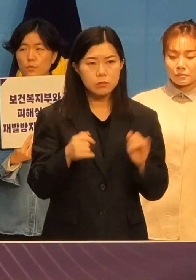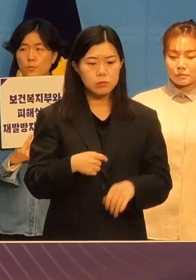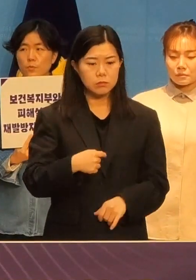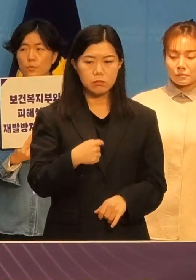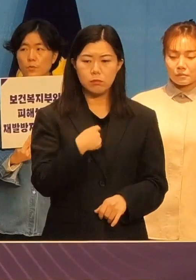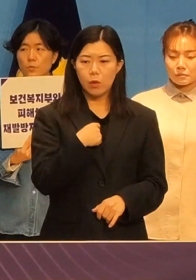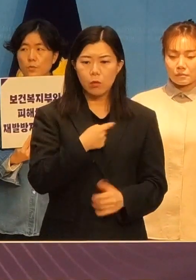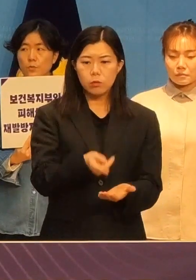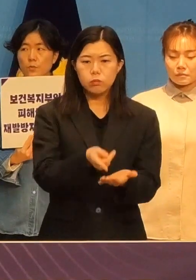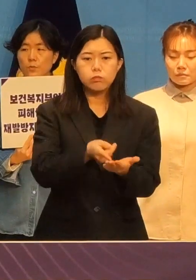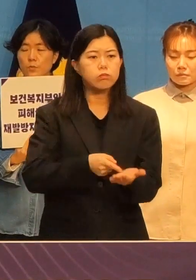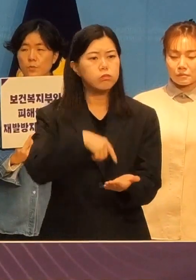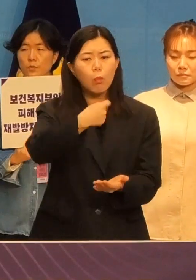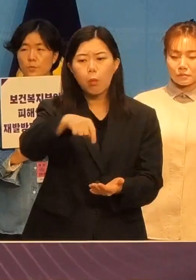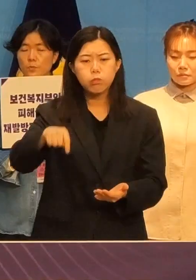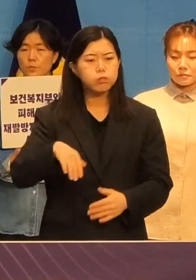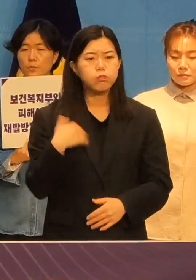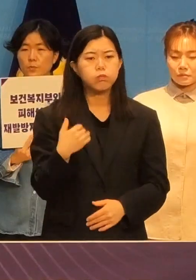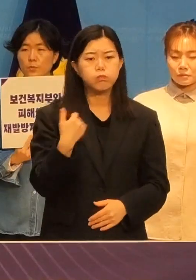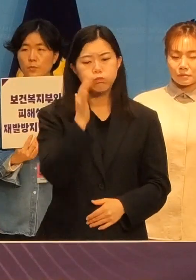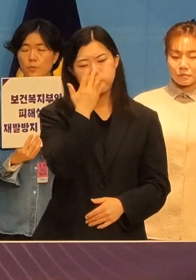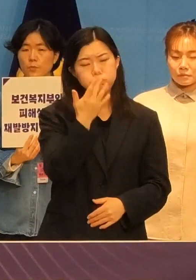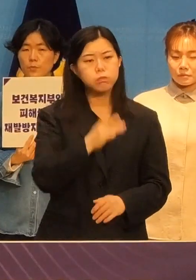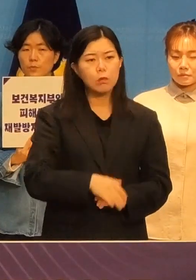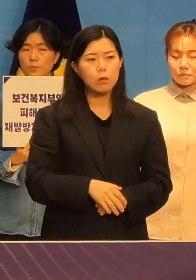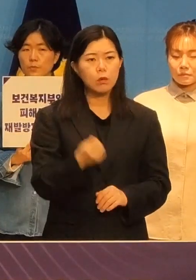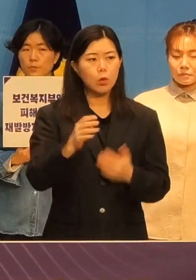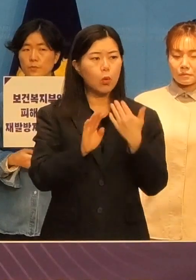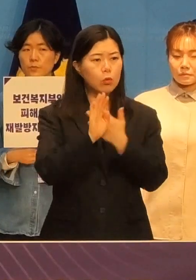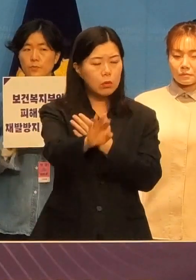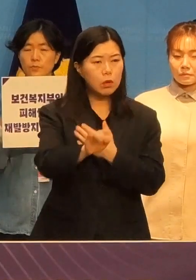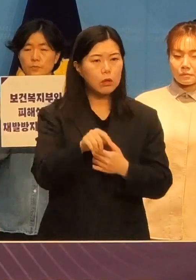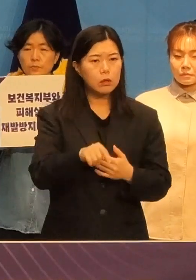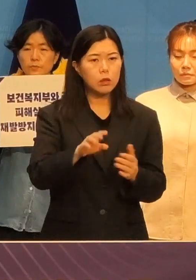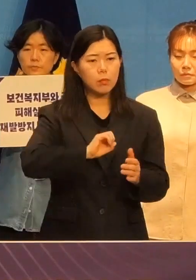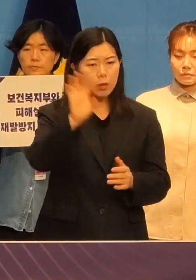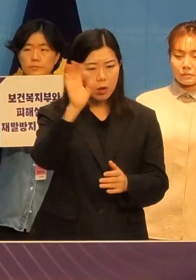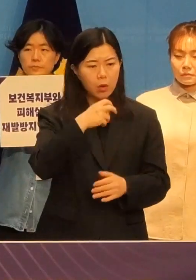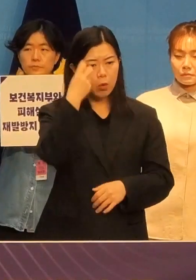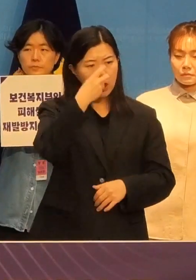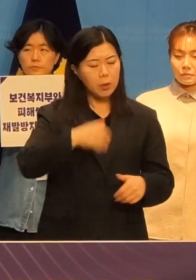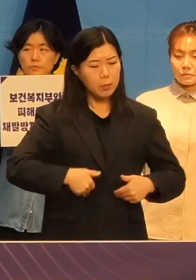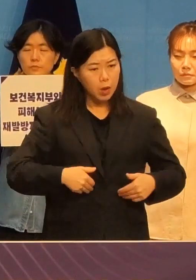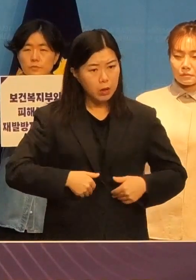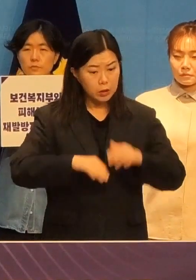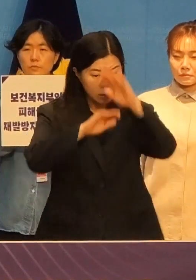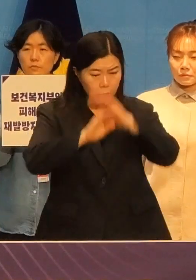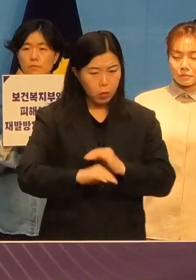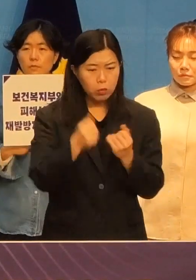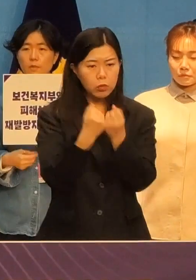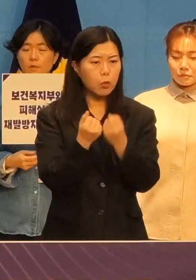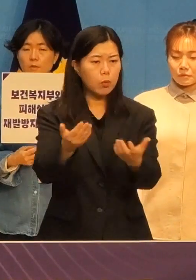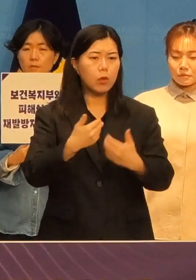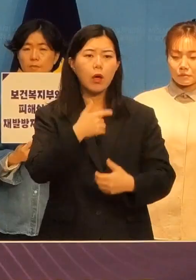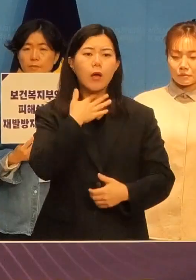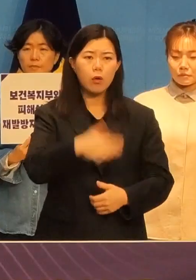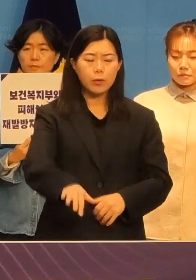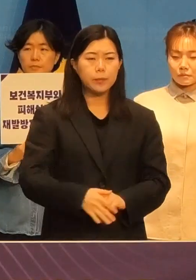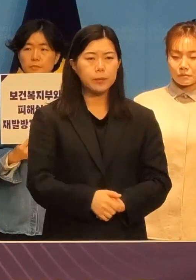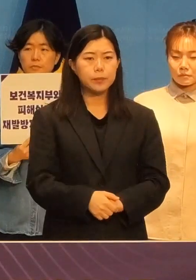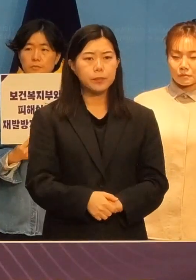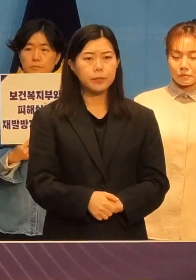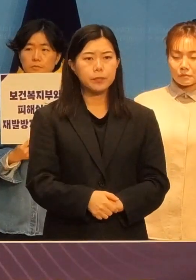어떤 시술을 받았는지조차 알지 못했고 이후 제거와 관리가 필요하다는 사실도 안내받지 못했습니다.